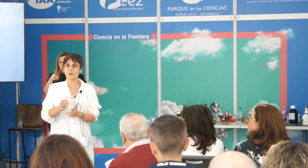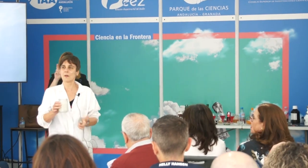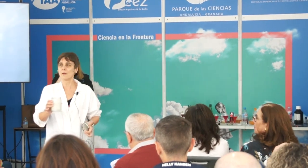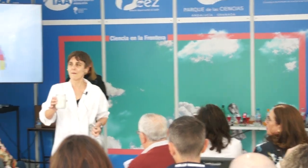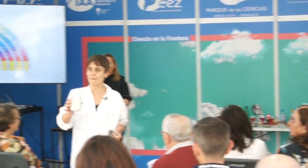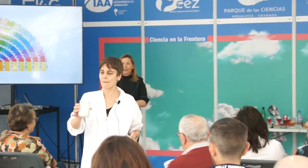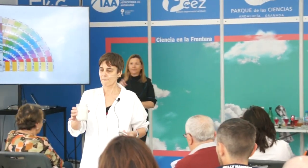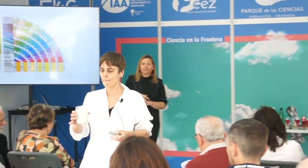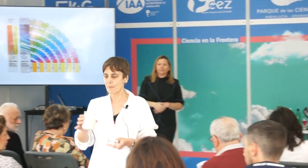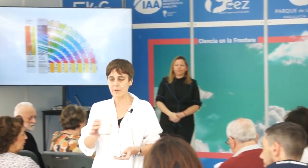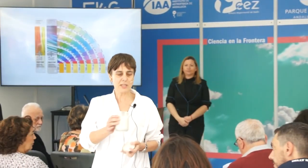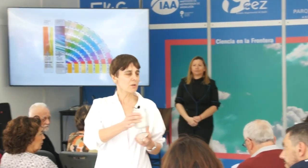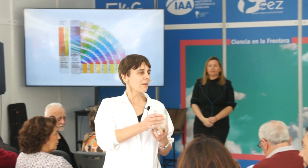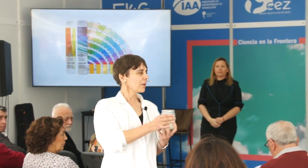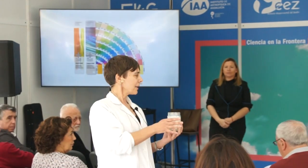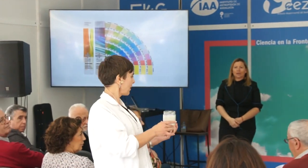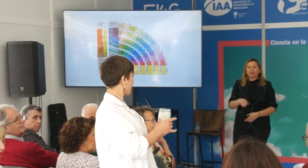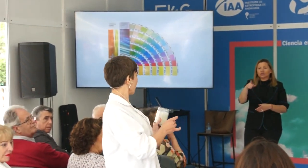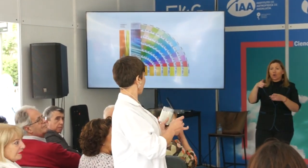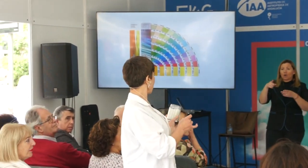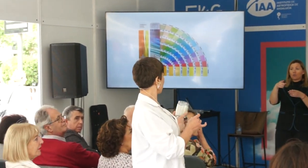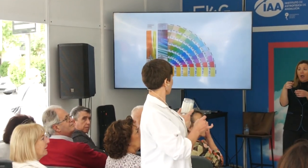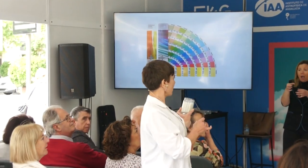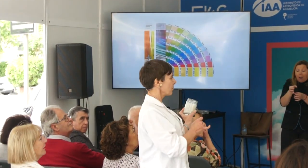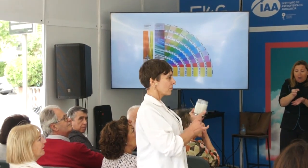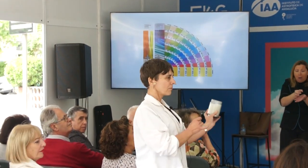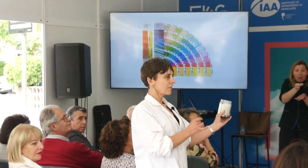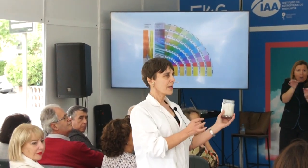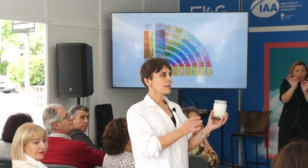poquito, veis que son unas bolitas blancas, ¿vale?